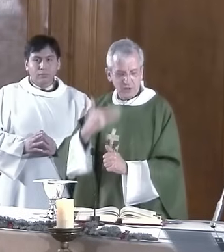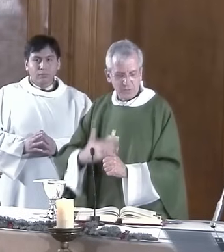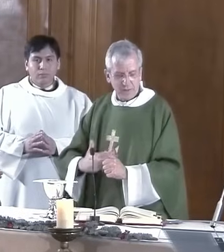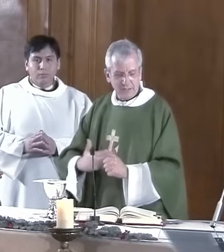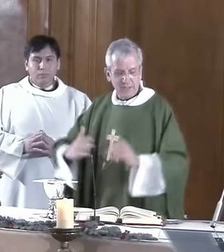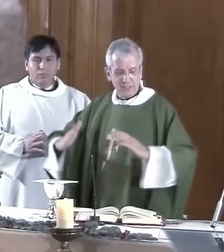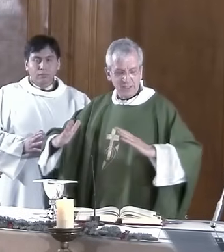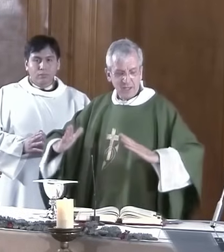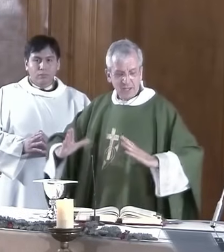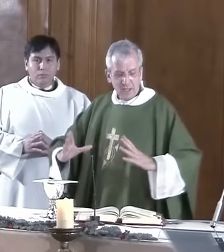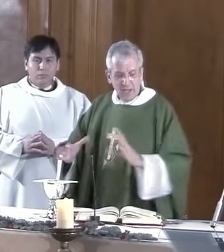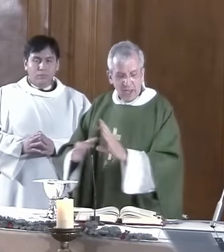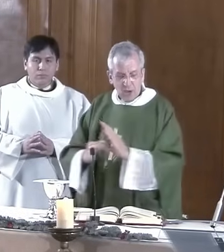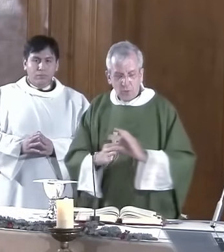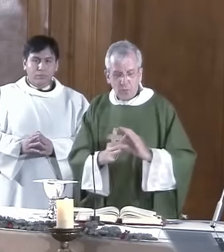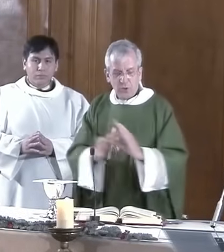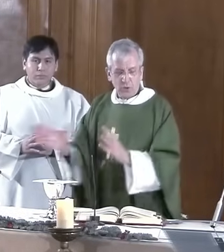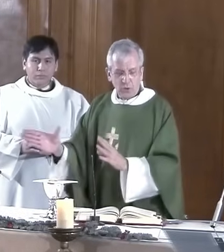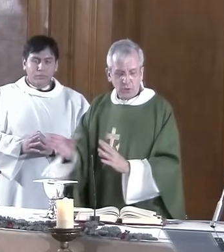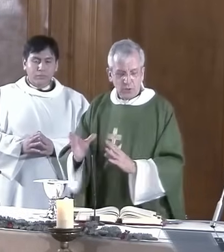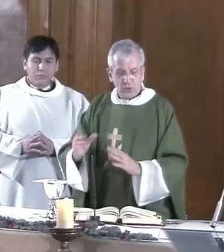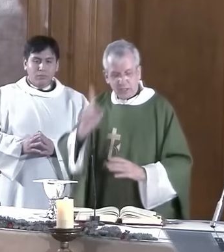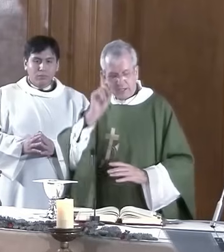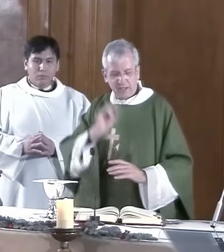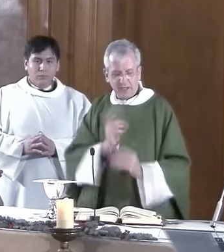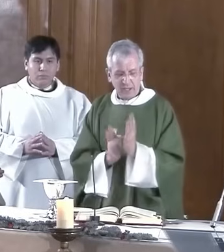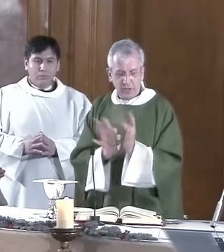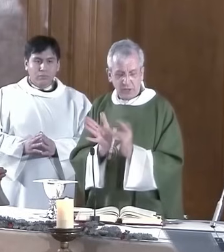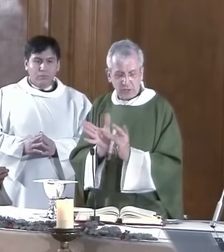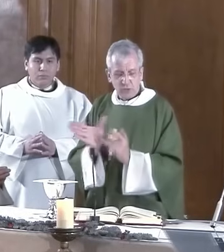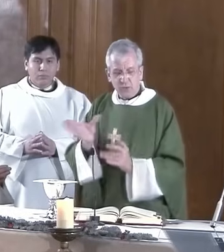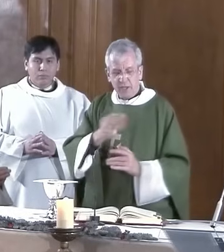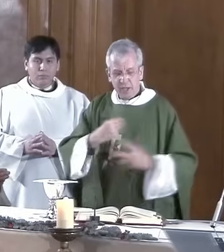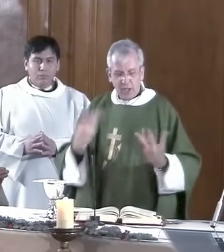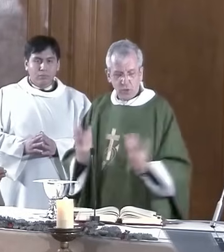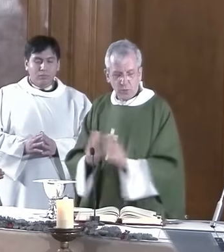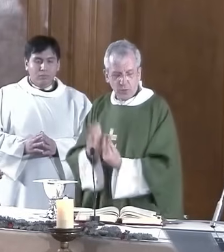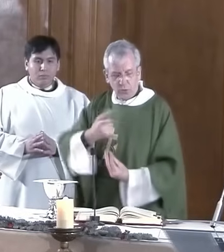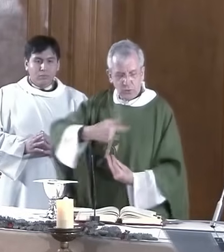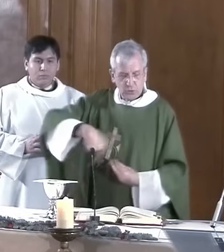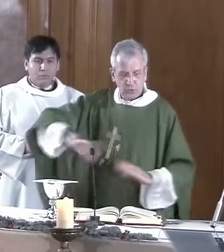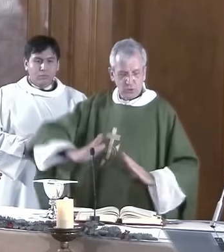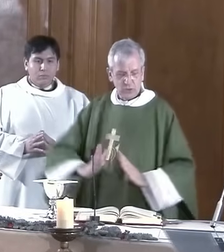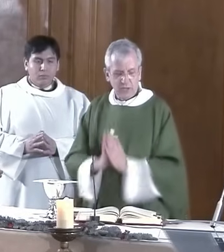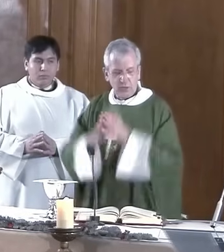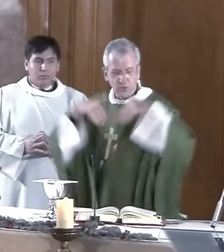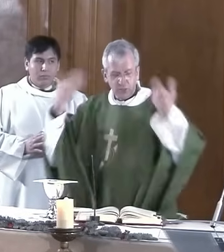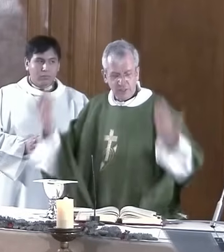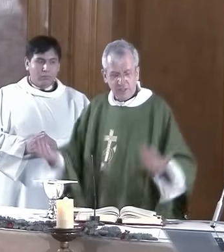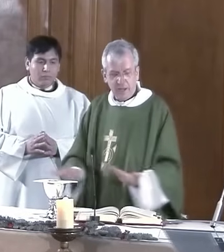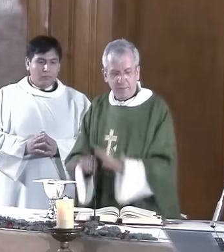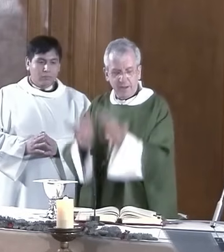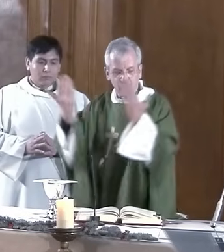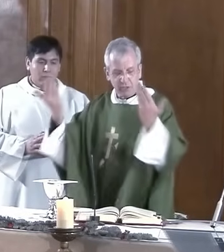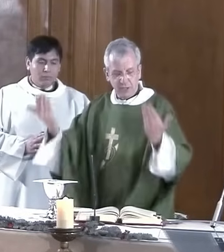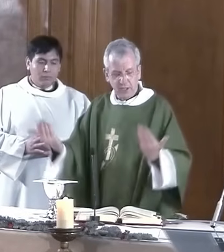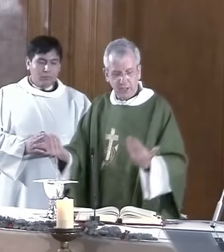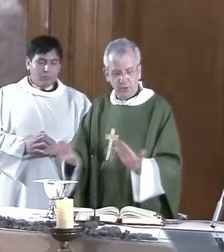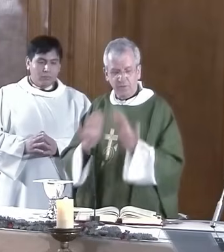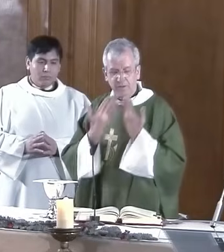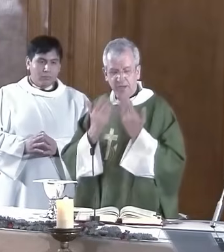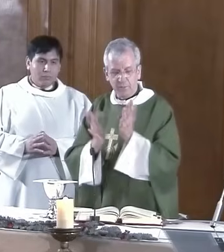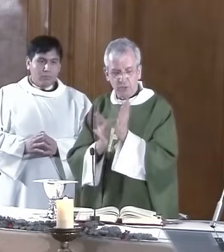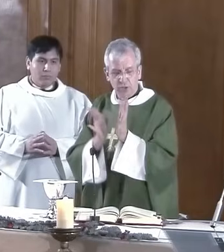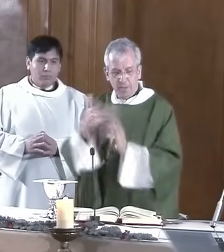y los mártires, en comunión con Santa Teresita del Niño Jesús, en comunión con todos los santos, te alabaremos y